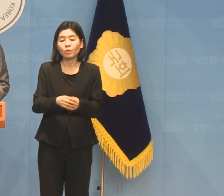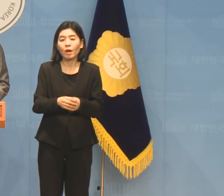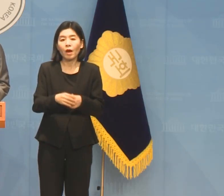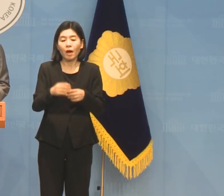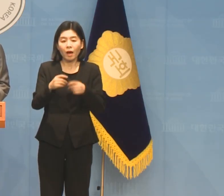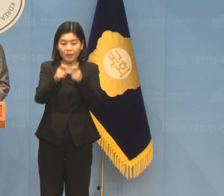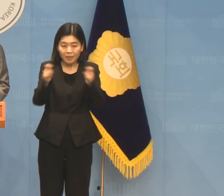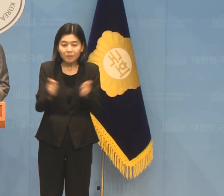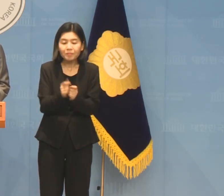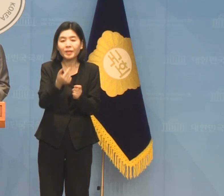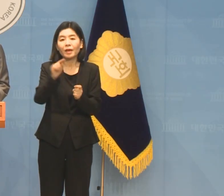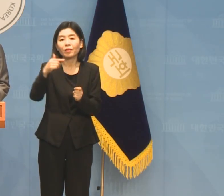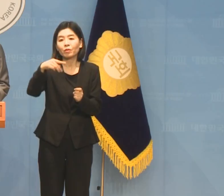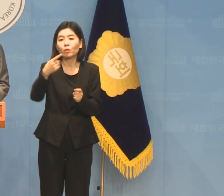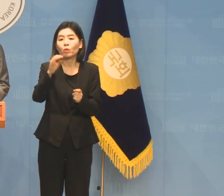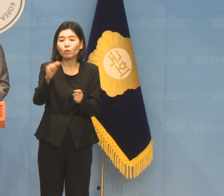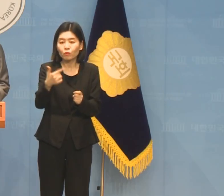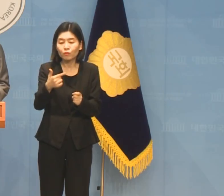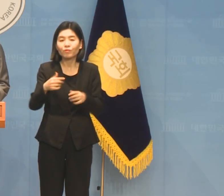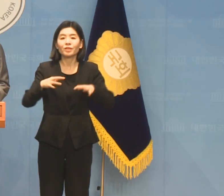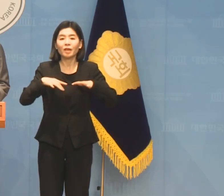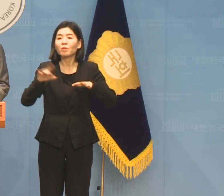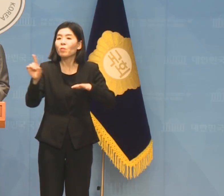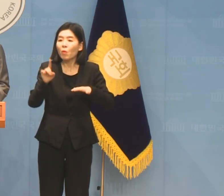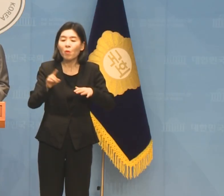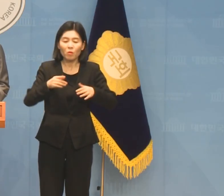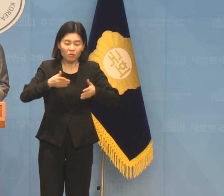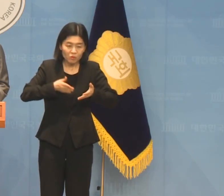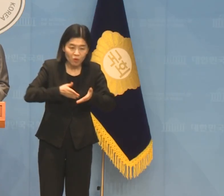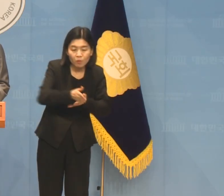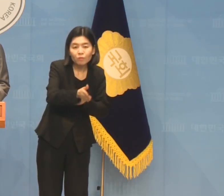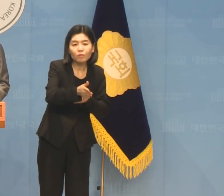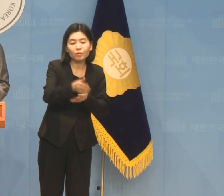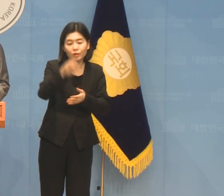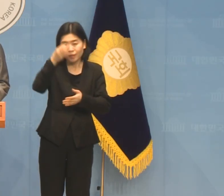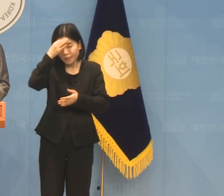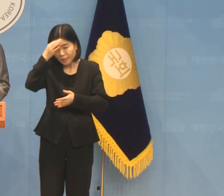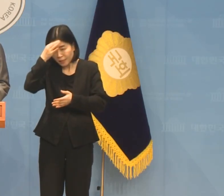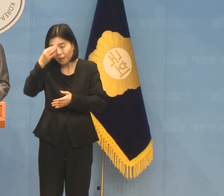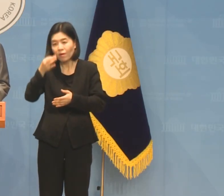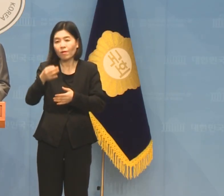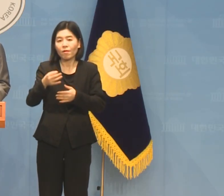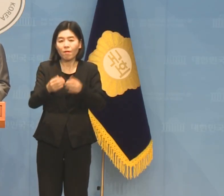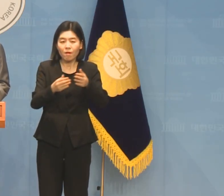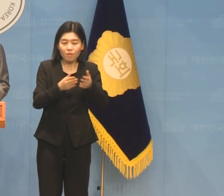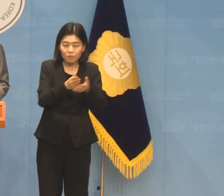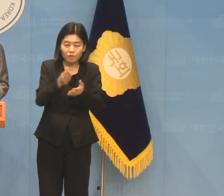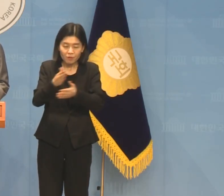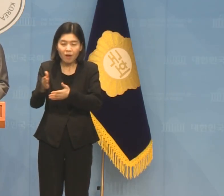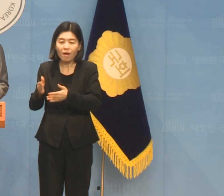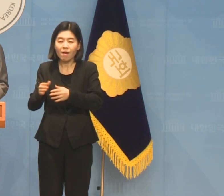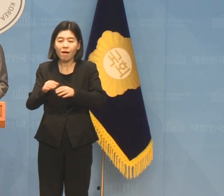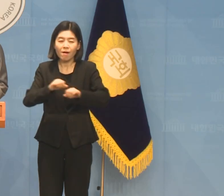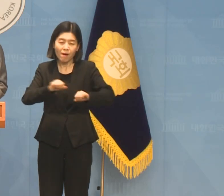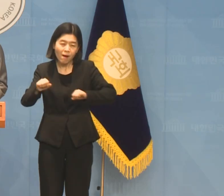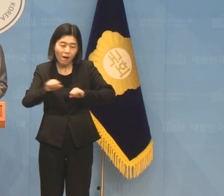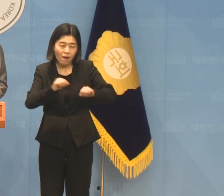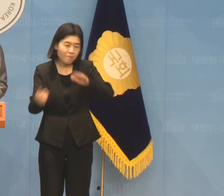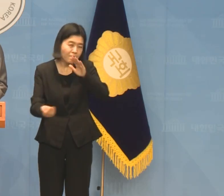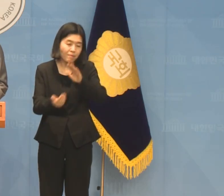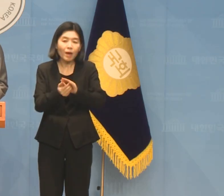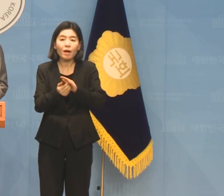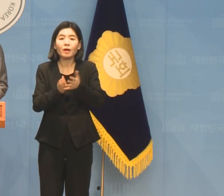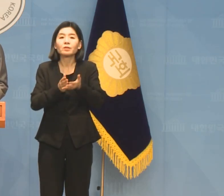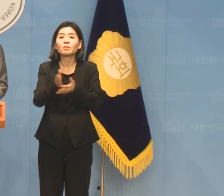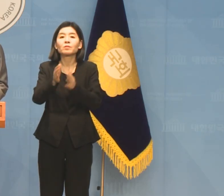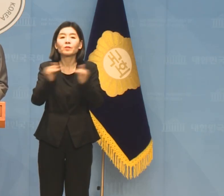한동훈의 특징이자 자랑은 전문성과 실력을 바탕으로 각 분야에서 활약해오신